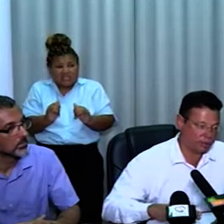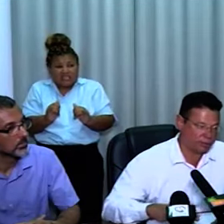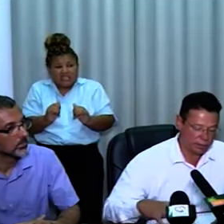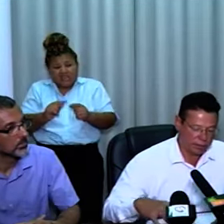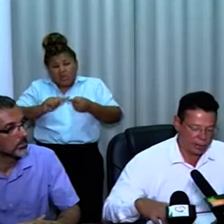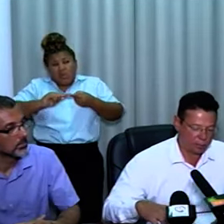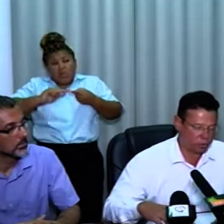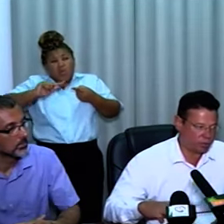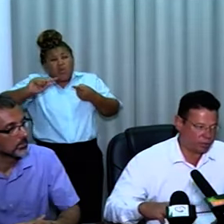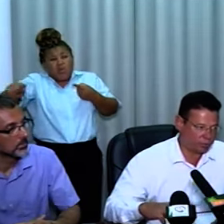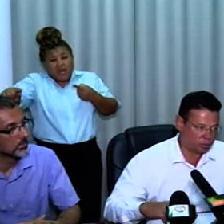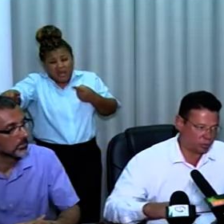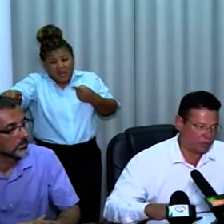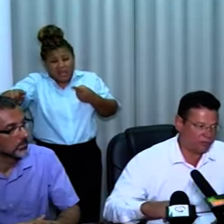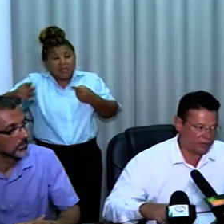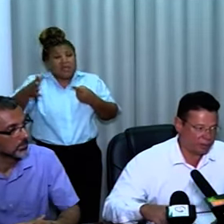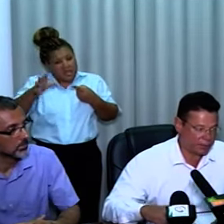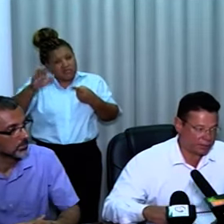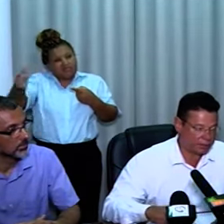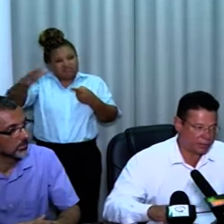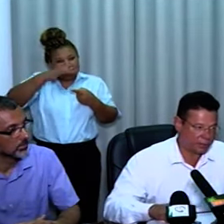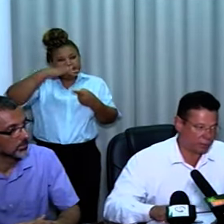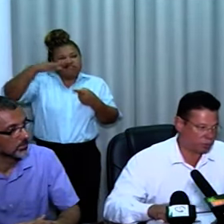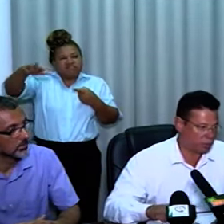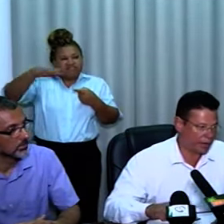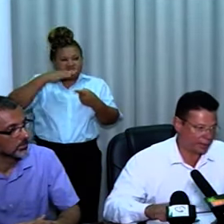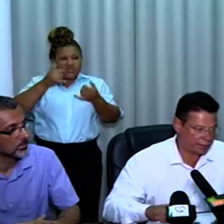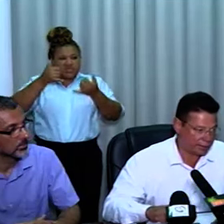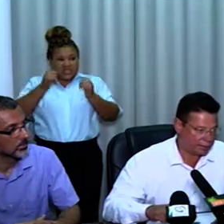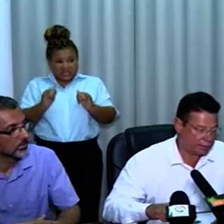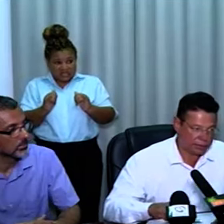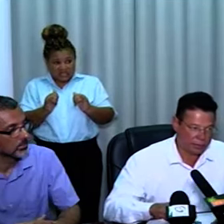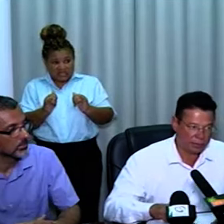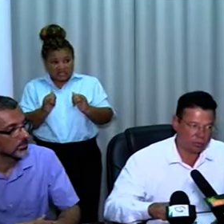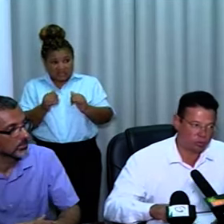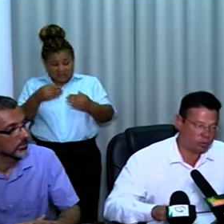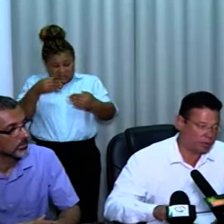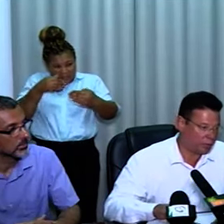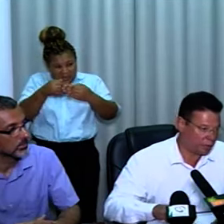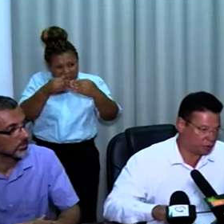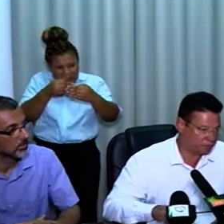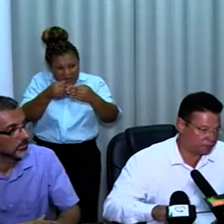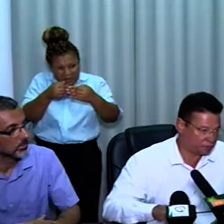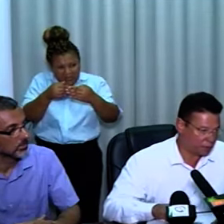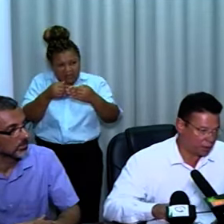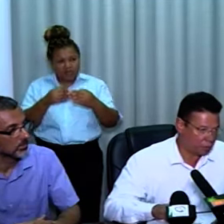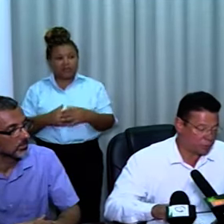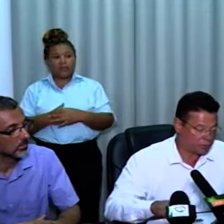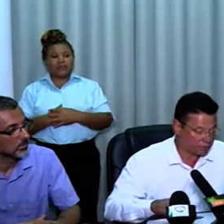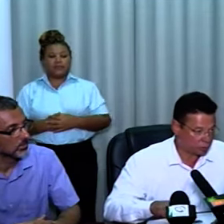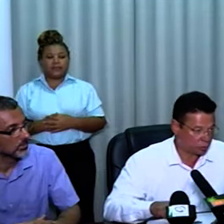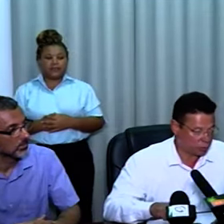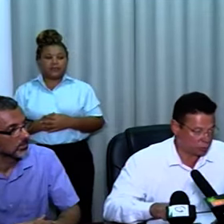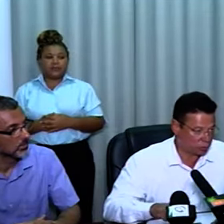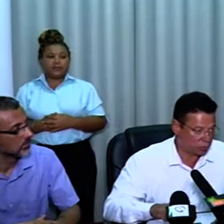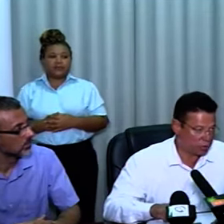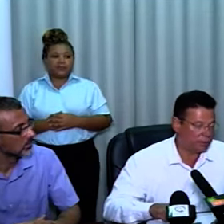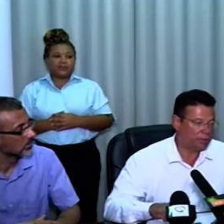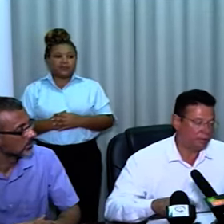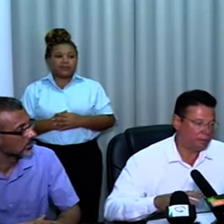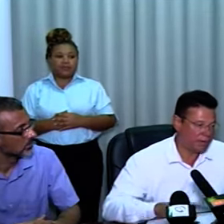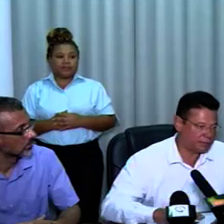protocole. Il y a un protocole qui fait venir en place. Il y a d'après le protocole IATA, d'après le protocole WHO. Et nous, nous suivons ce